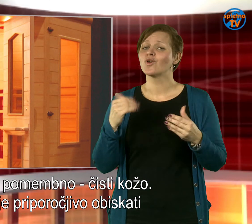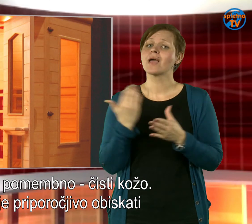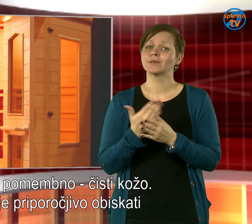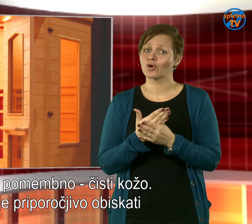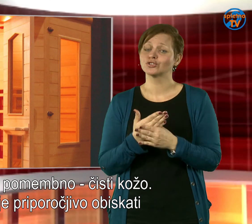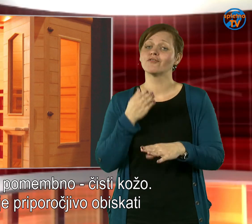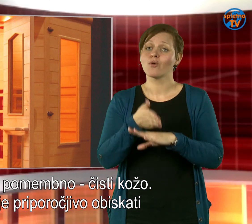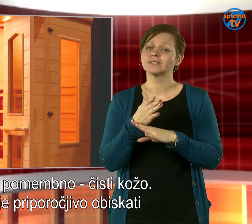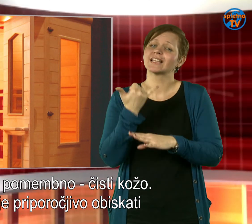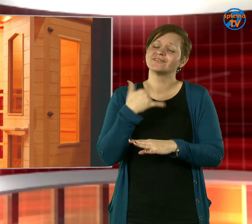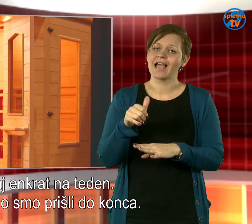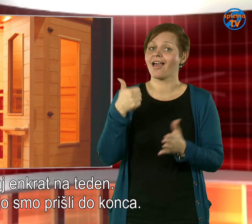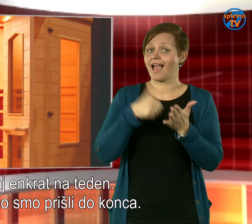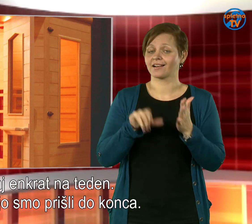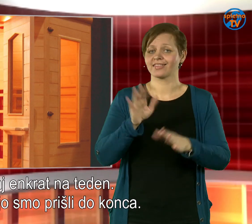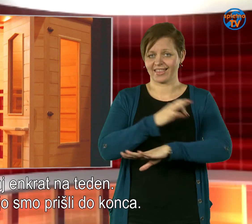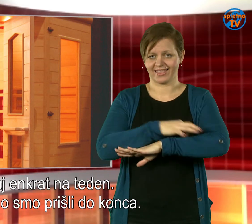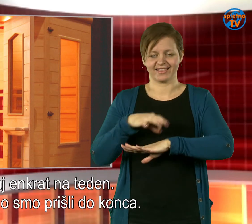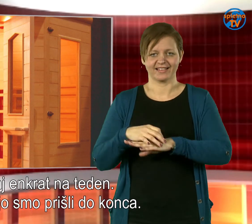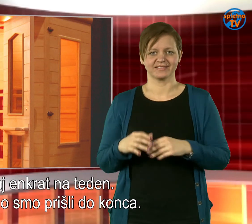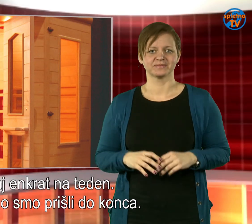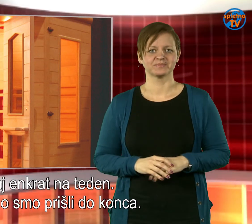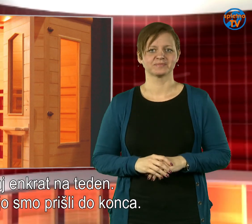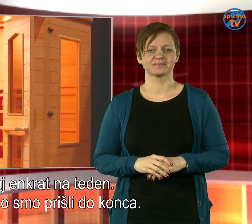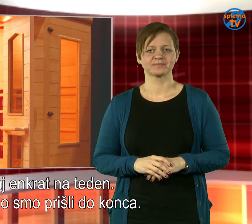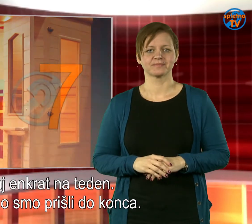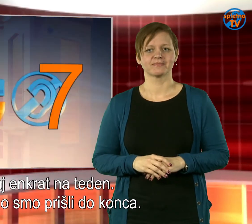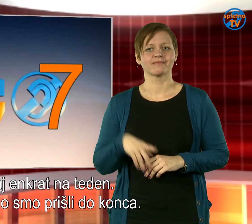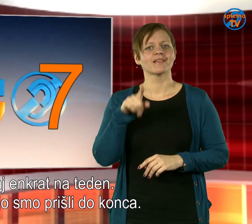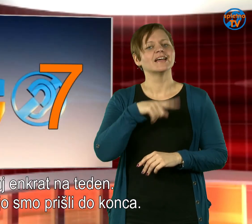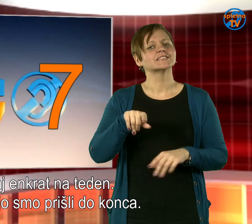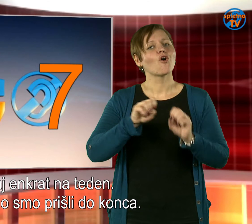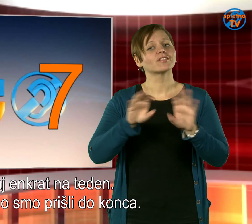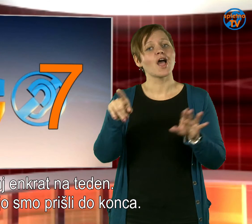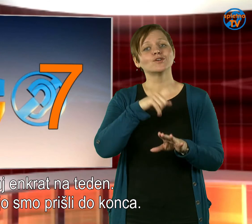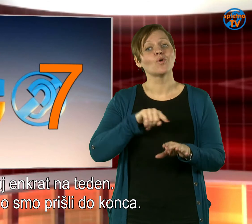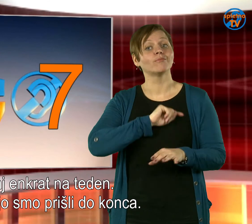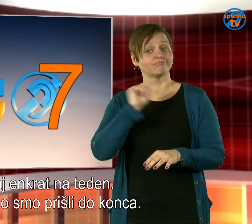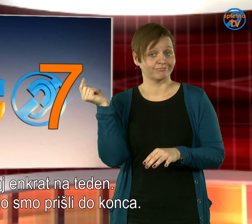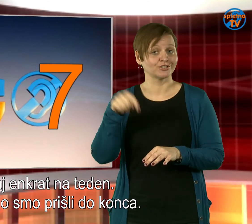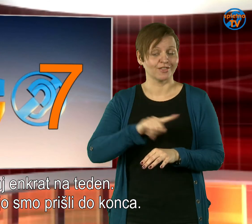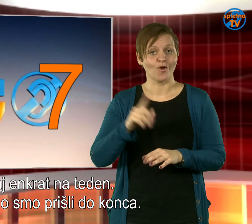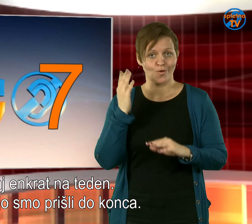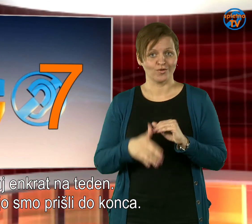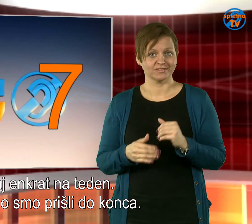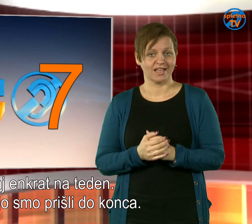Savno je priporočljivo obiskati vsaj enkrat na teden. Z oddajo smo prišli do